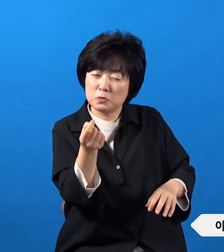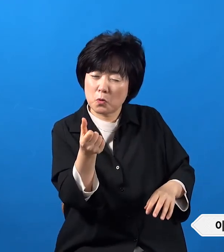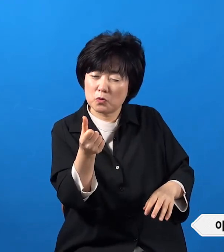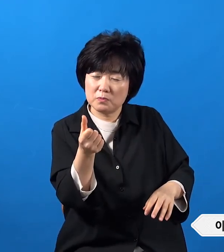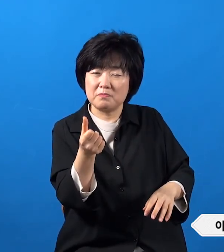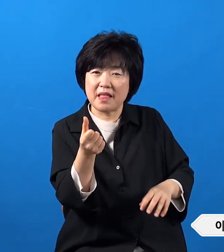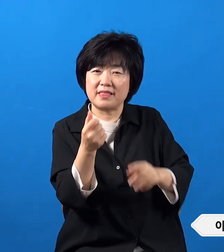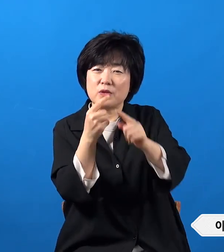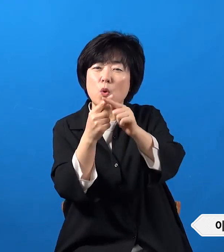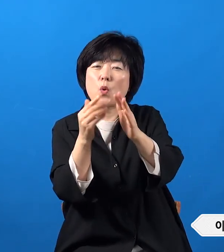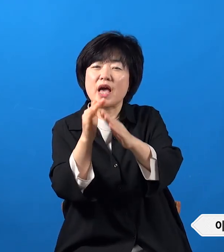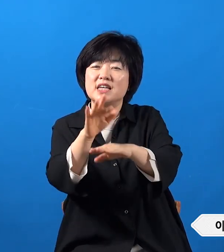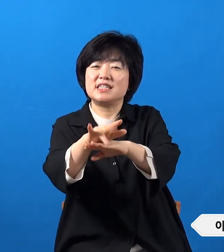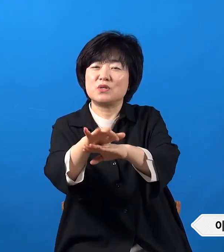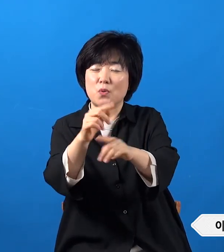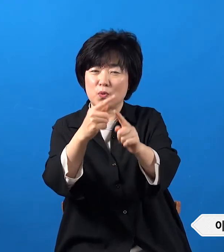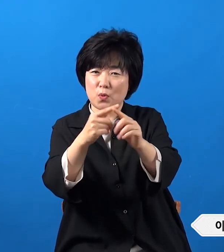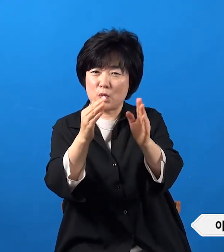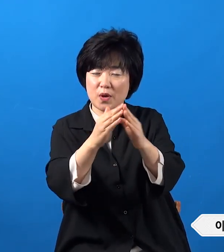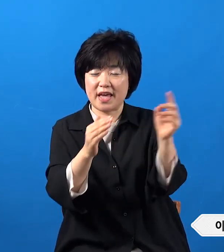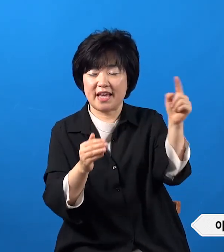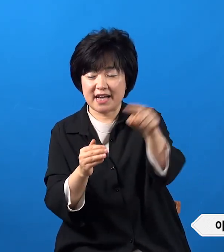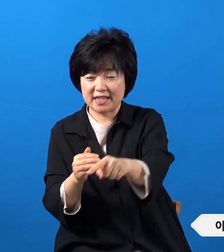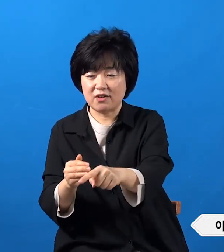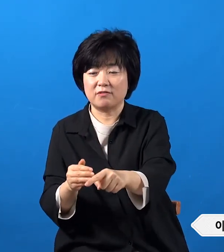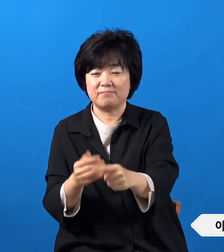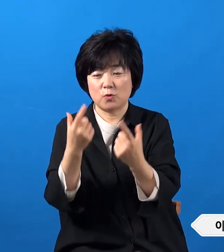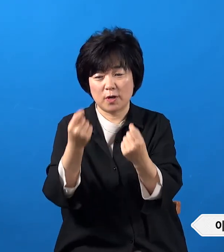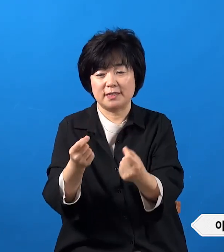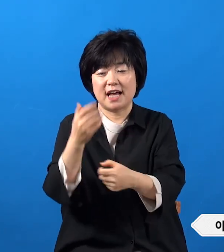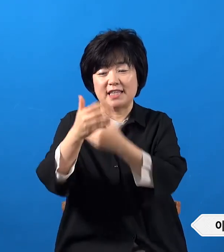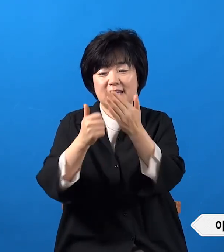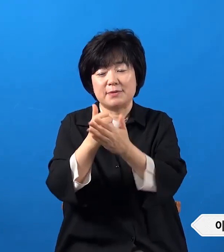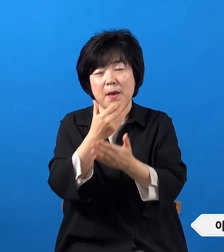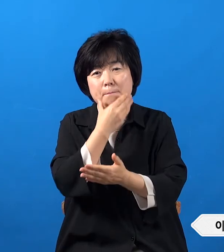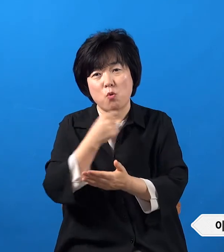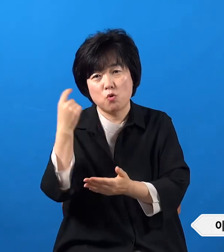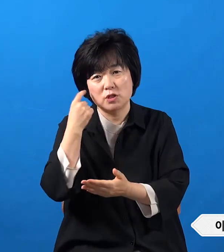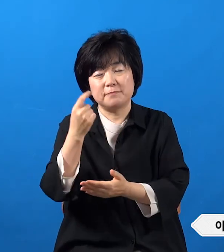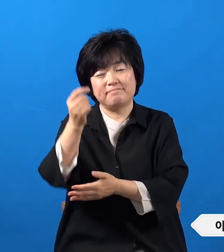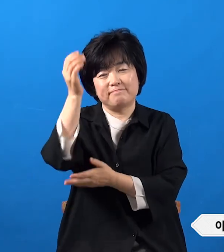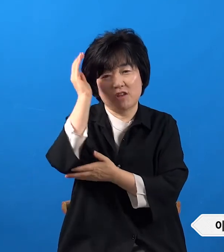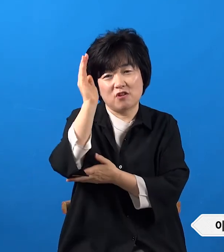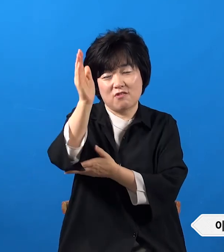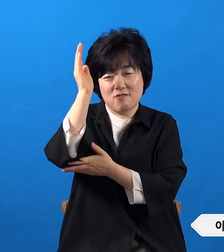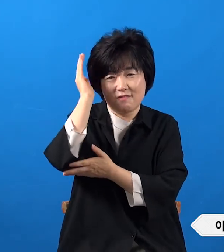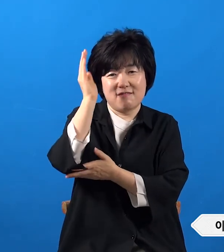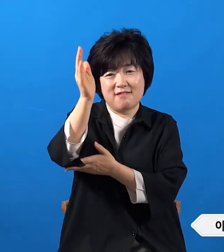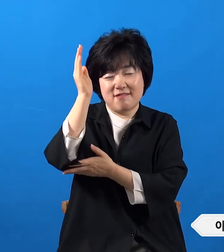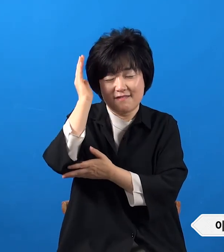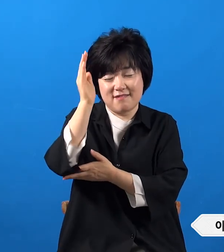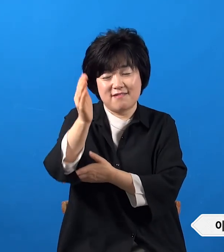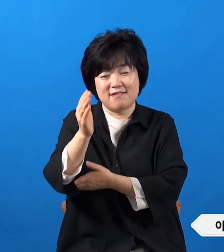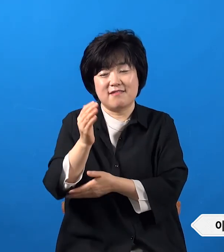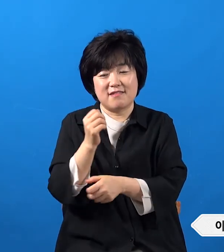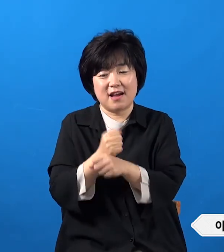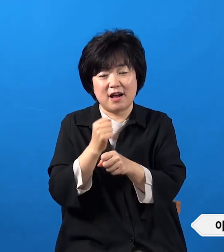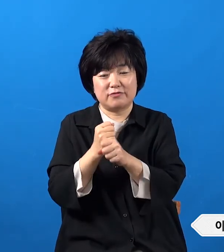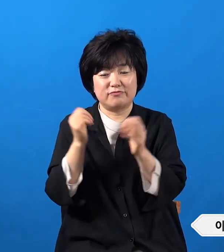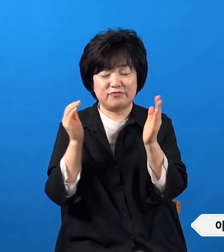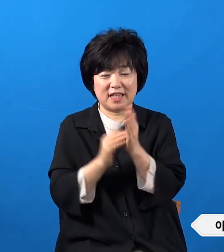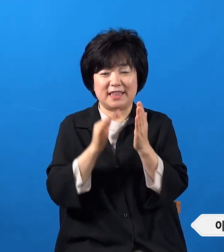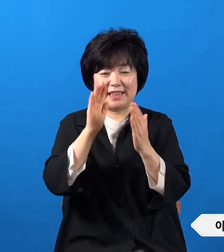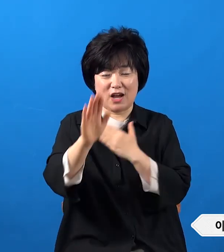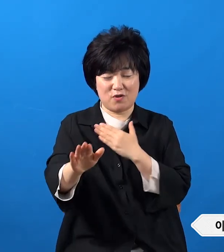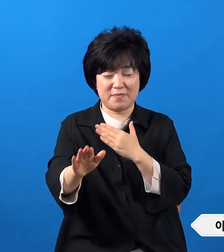그가 역시 동일한 간증과 메시지를 선포하고 나서 집회가 끝났을 때 사람들이 인사하러 줄을 지어 그에게